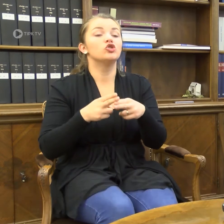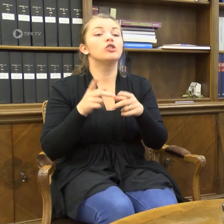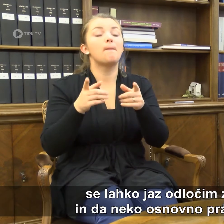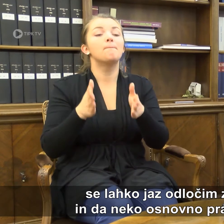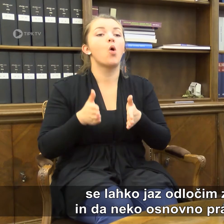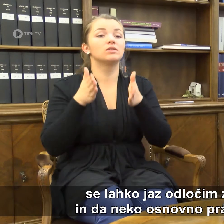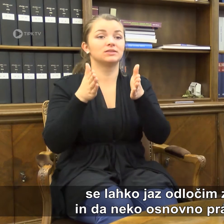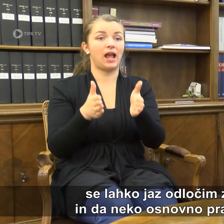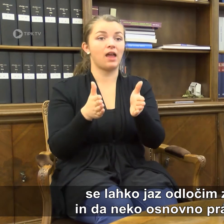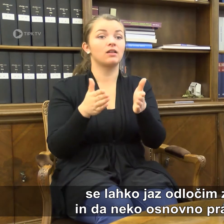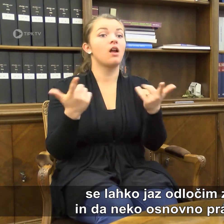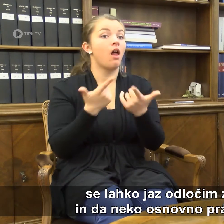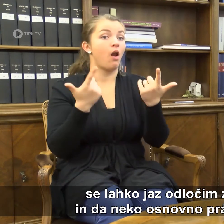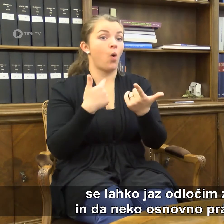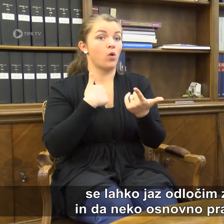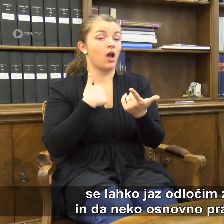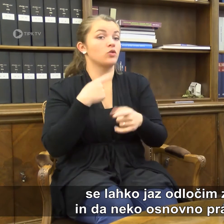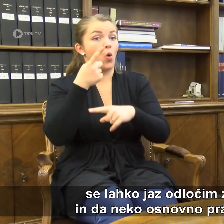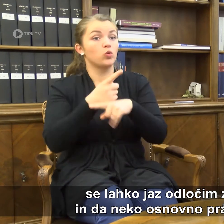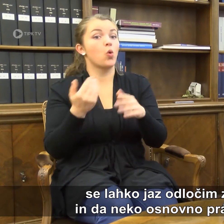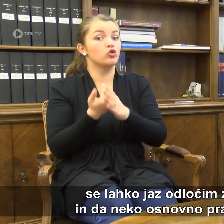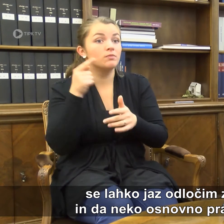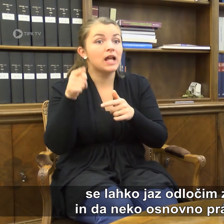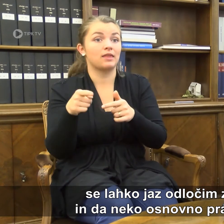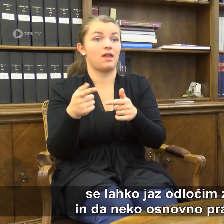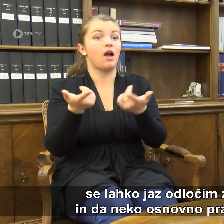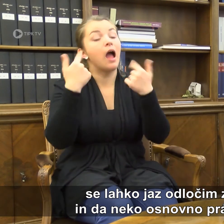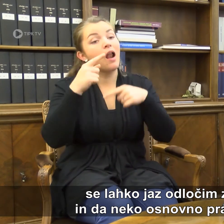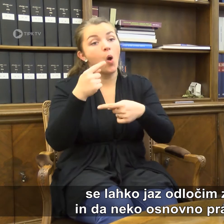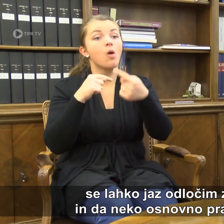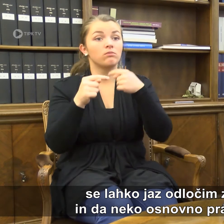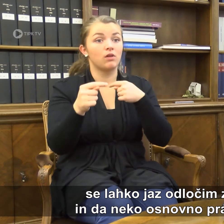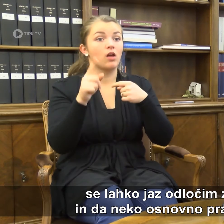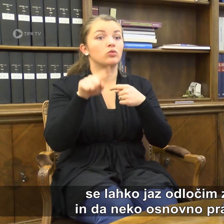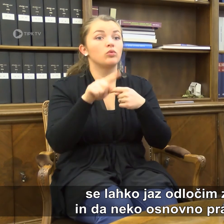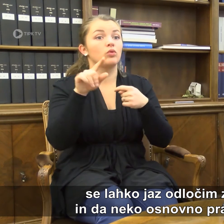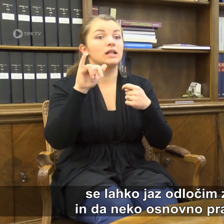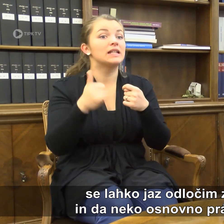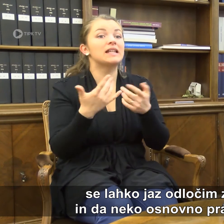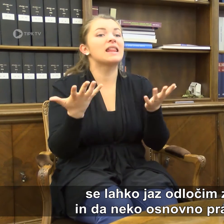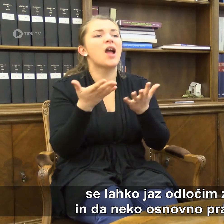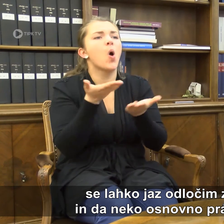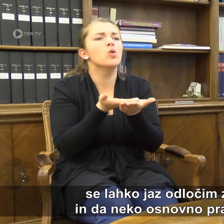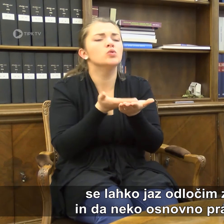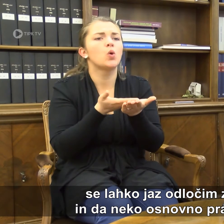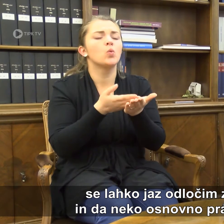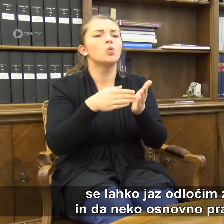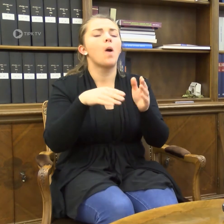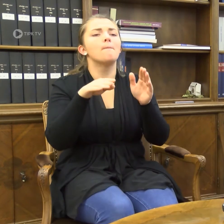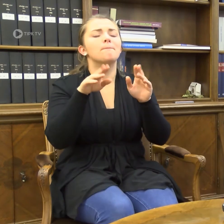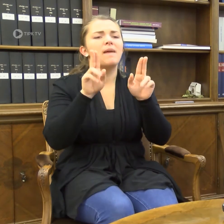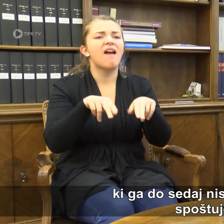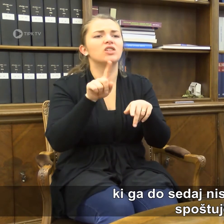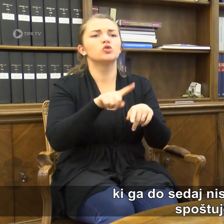postelji, se lahko jaz odločim za njega ali obratno in da neko osnovno pravico in